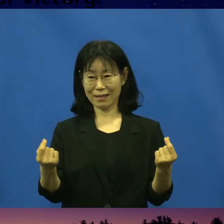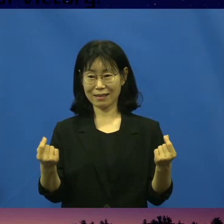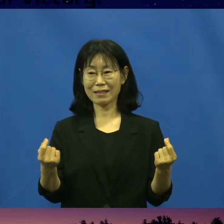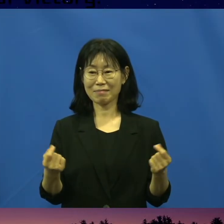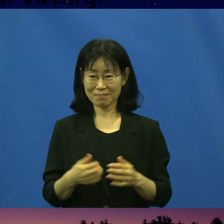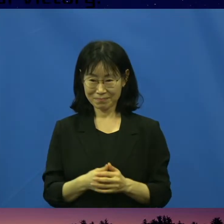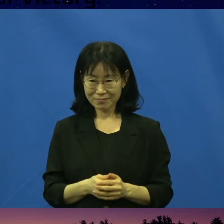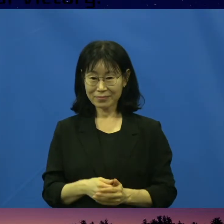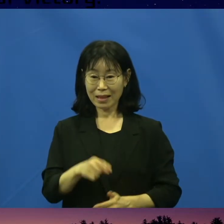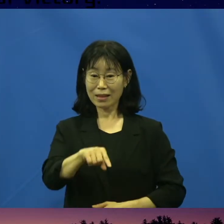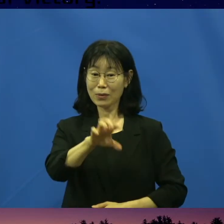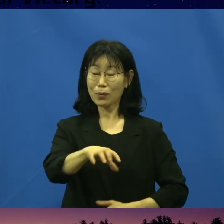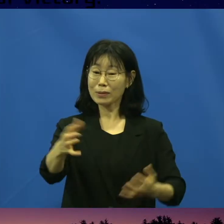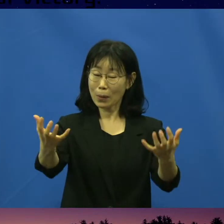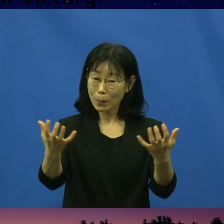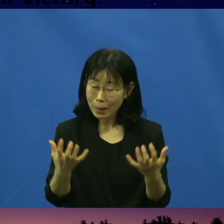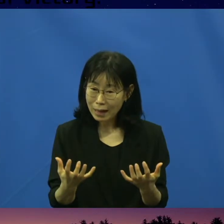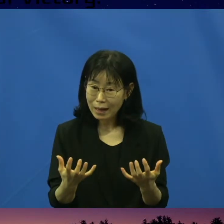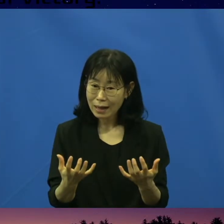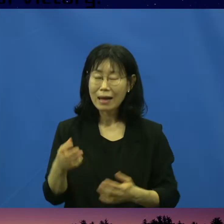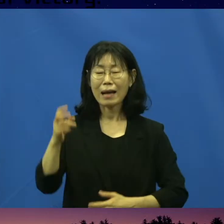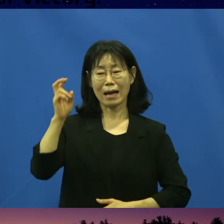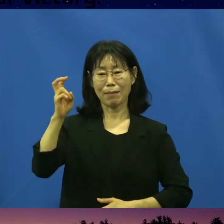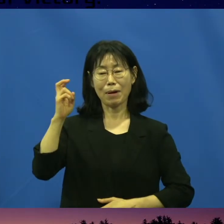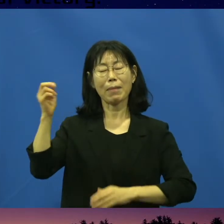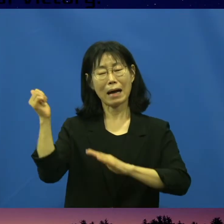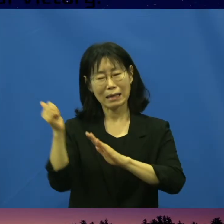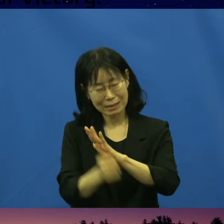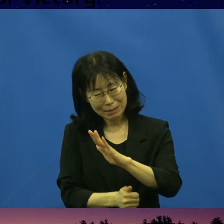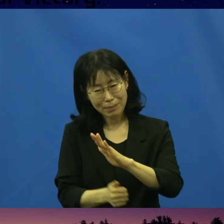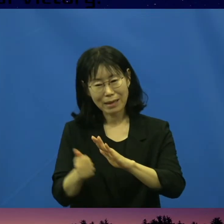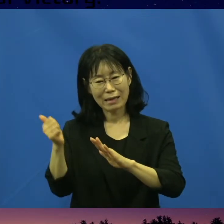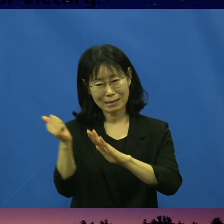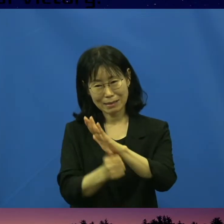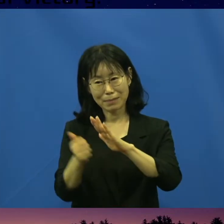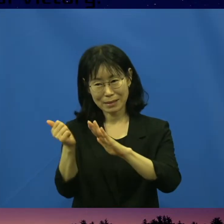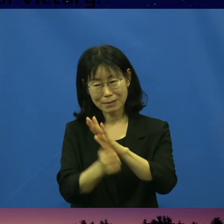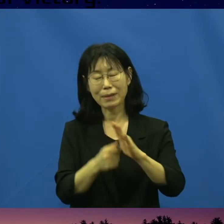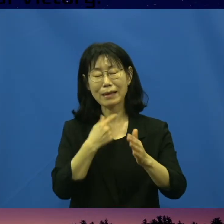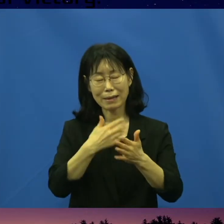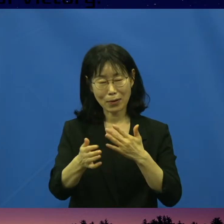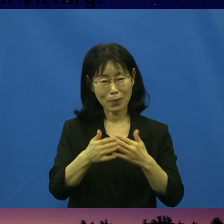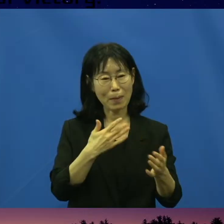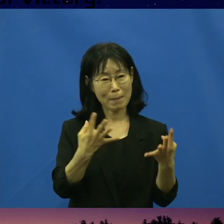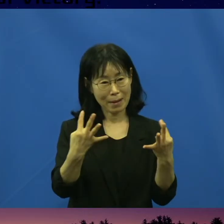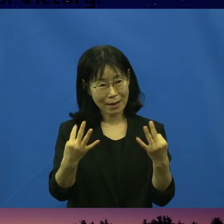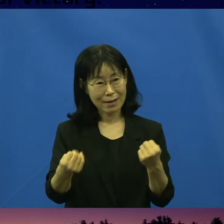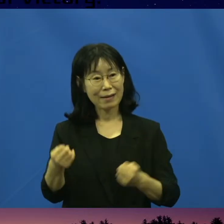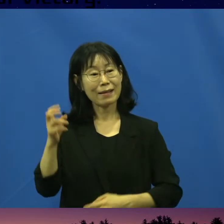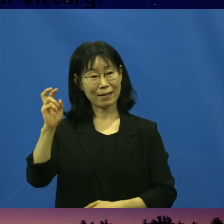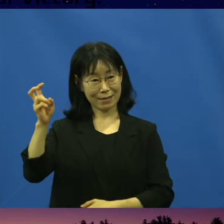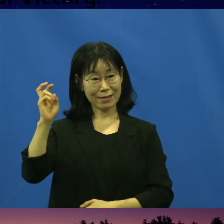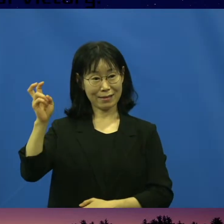오늘 여기 오신 분들 실패? 목사님 제가 할 말이 많습니다. 이런 분들이 많이 오셨어요.